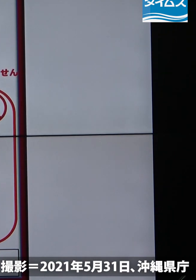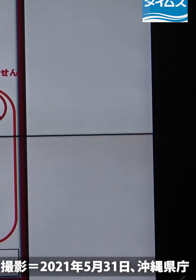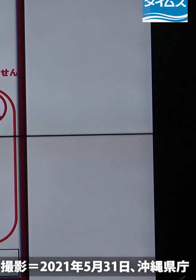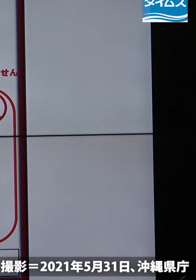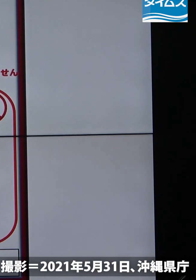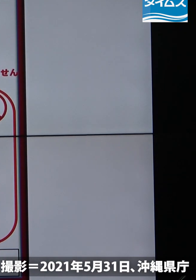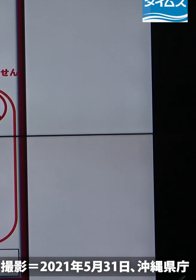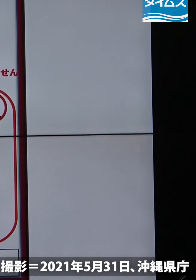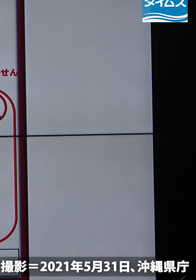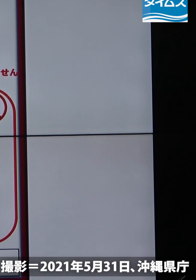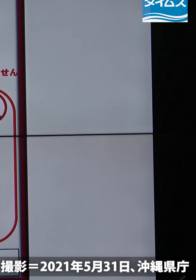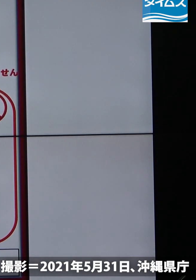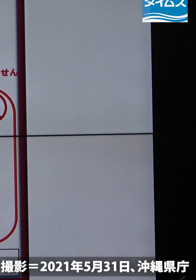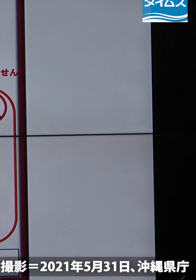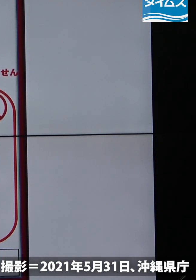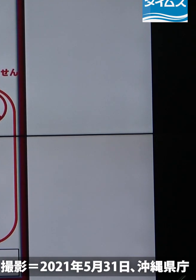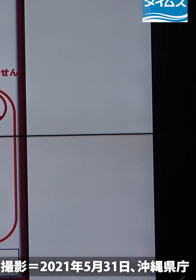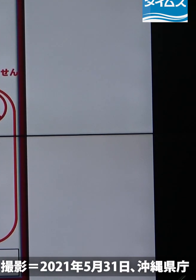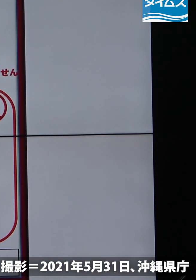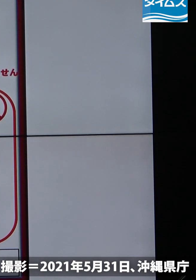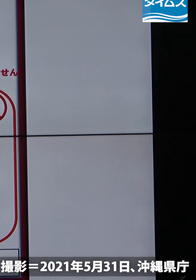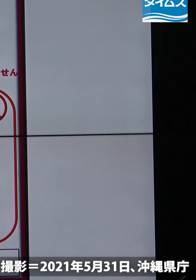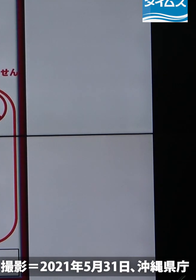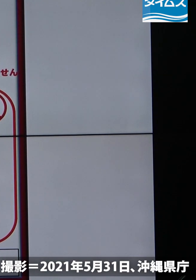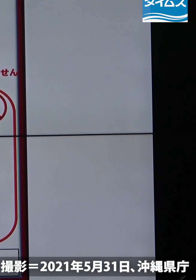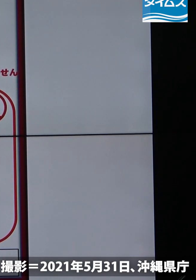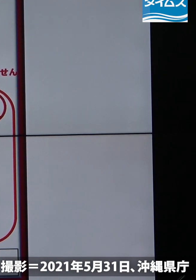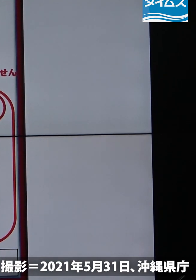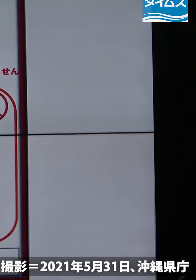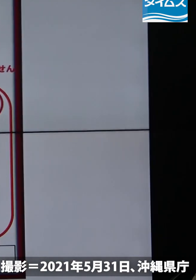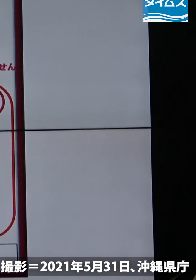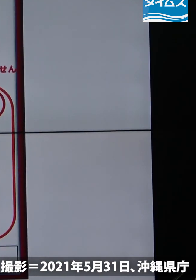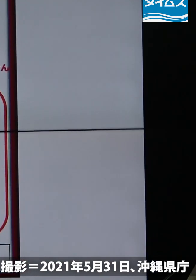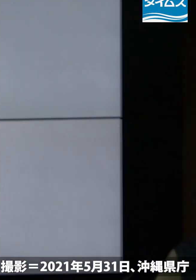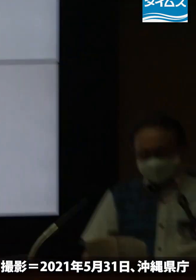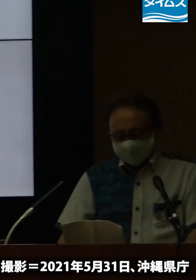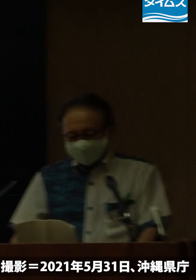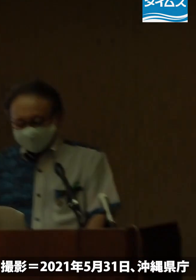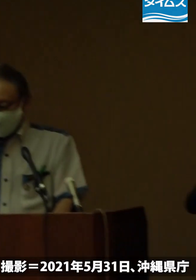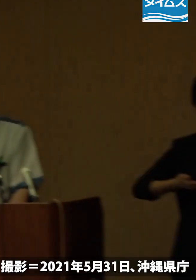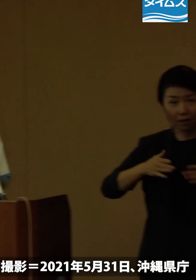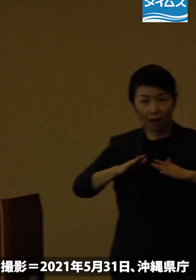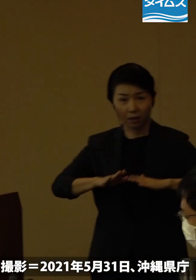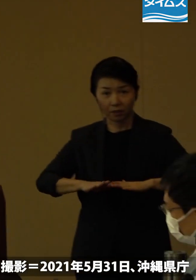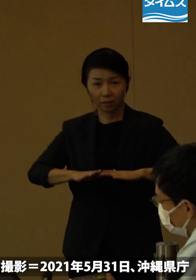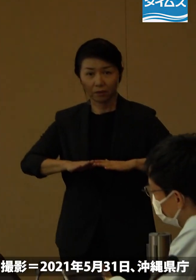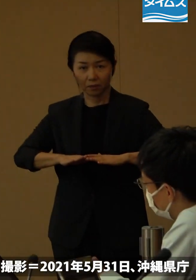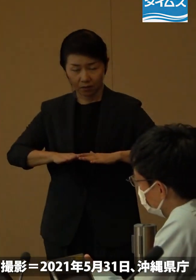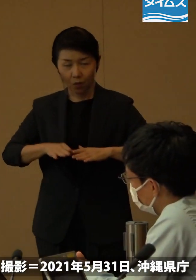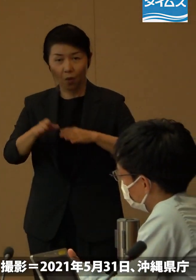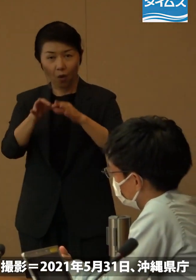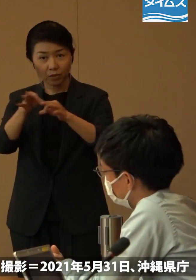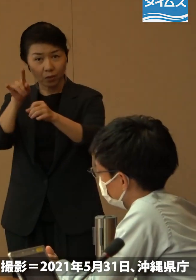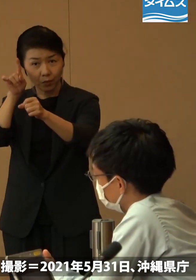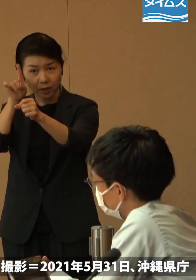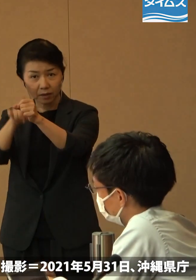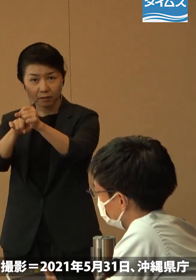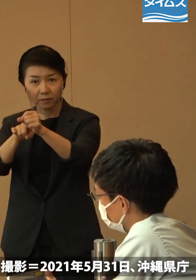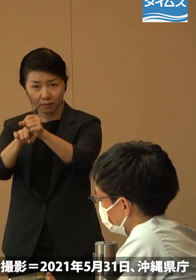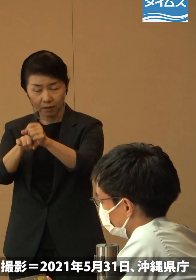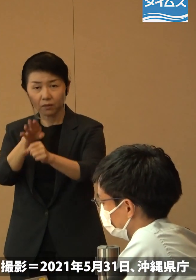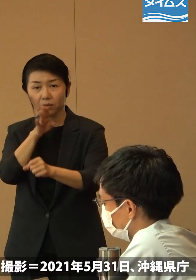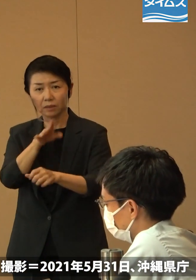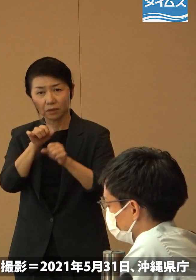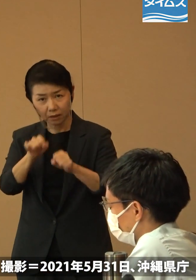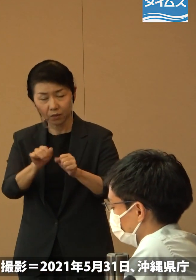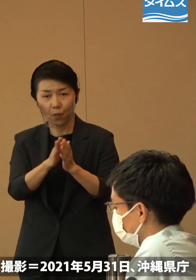ームページで開始いたします。飲食店の皆様におかれましては、安全安心な店舗を目指していただき、実施をしてい